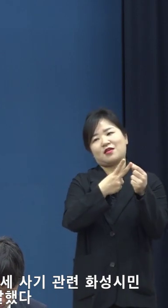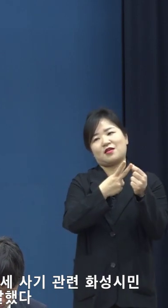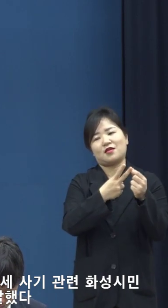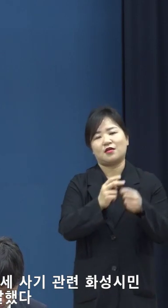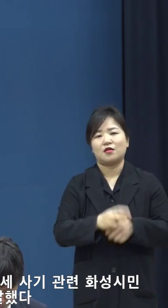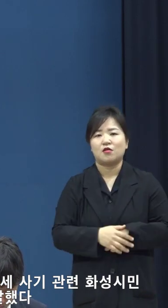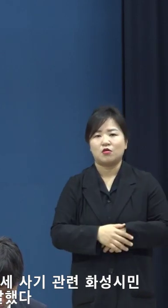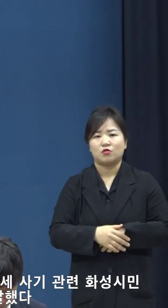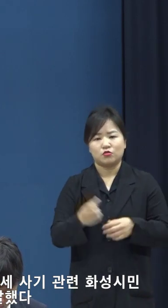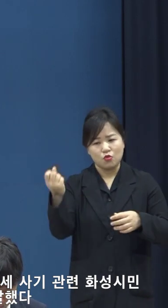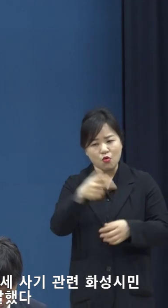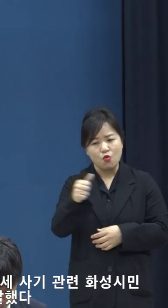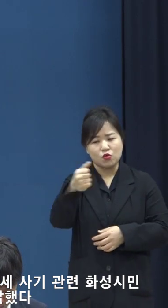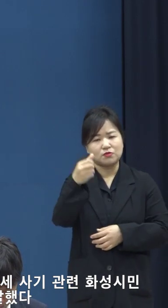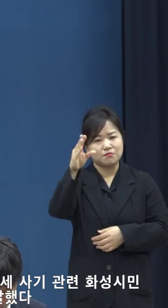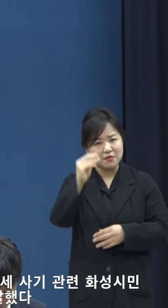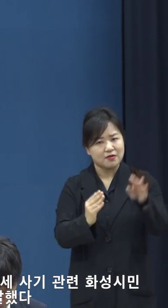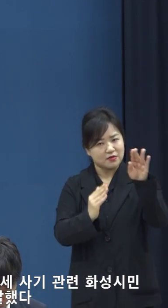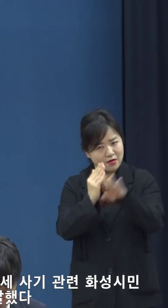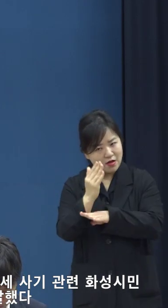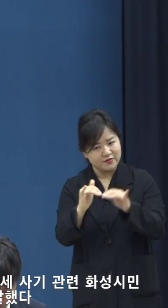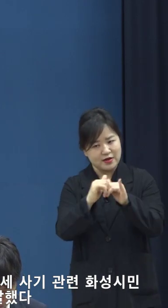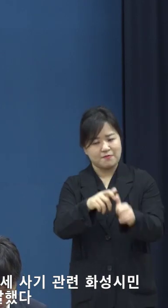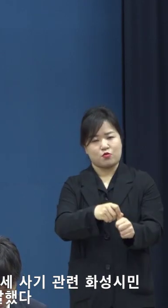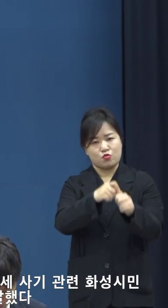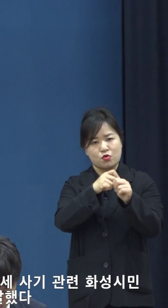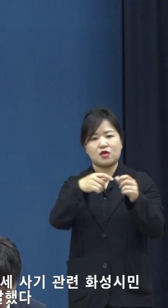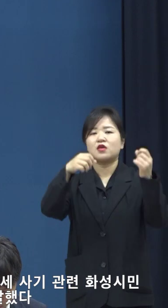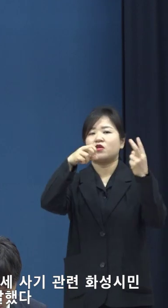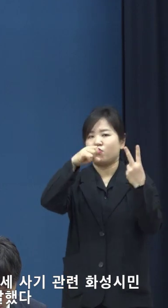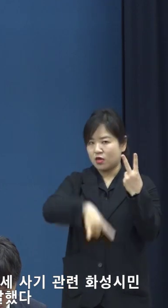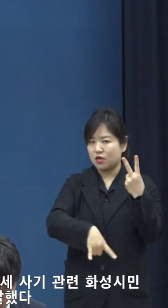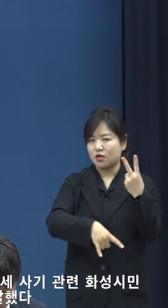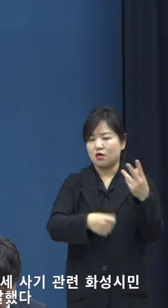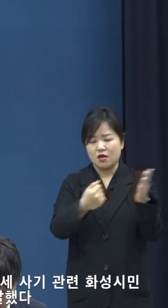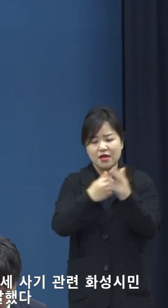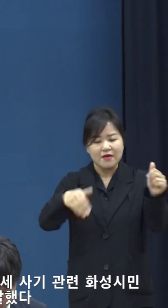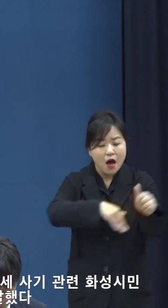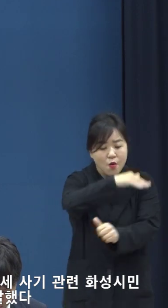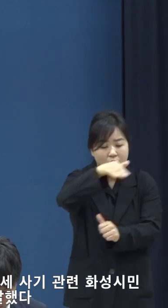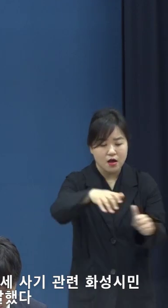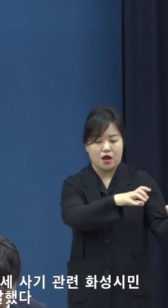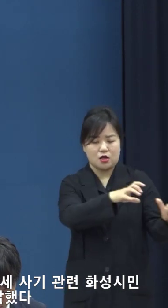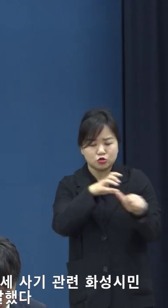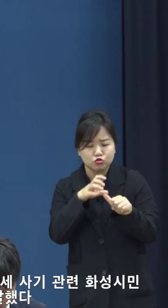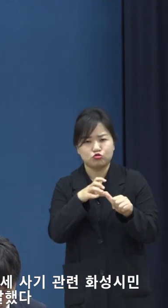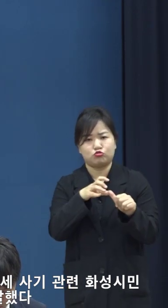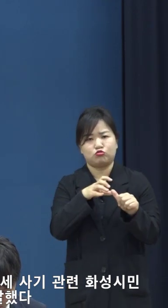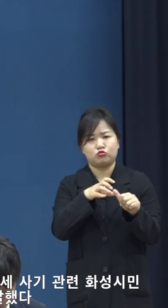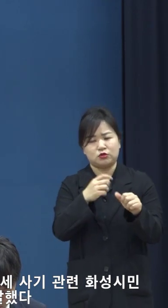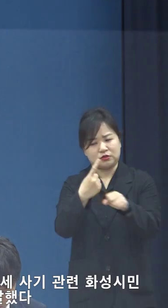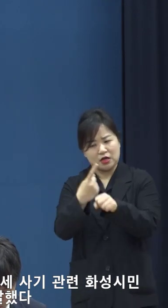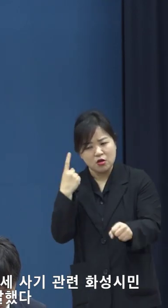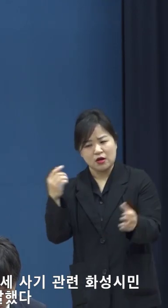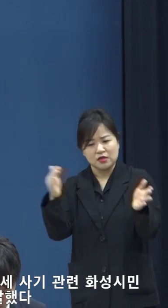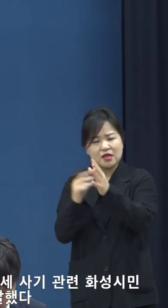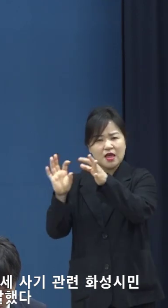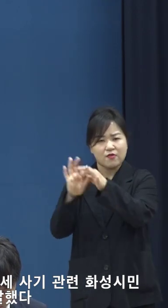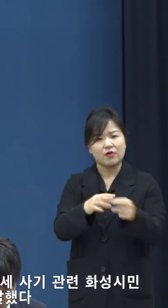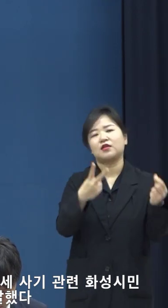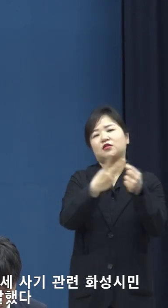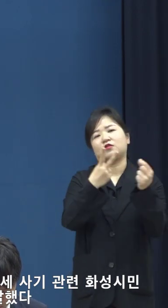그리고 또 50만 이상 대도시의 고용률도 2위. 이런 걸 바탕으로 해서 작년까지 2등을